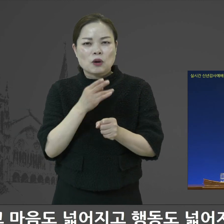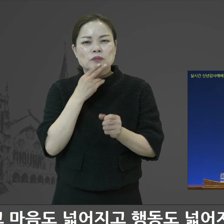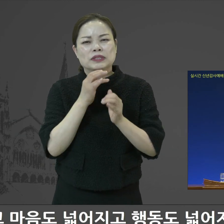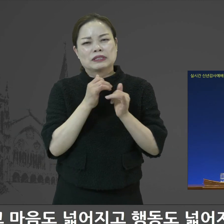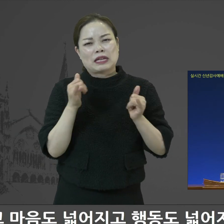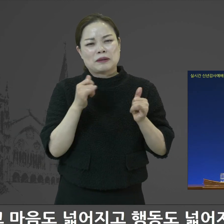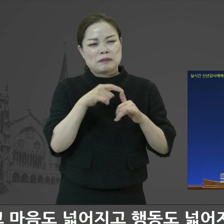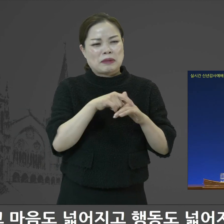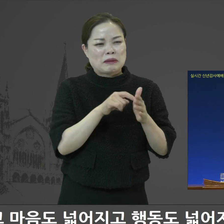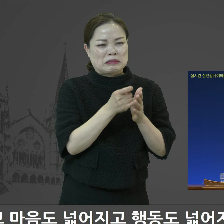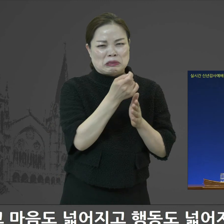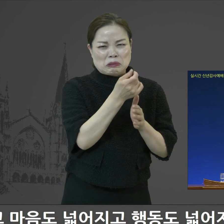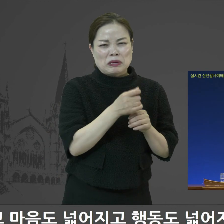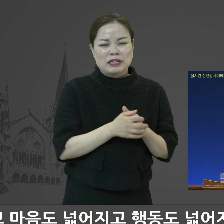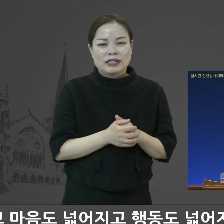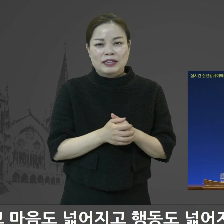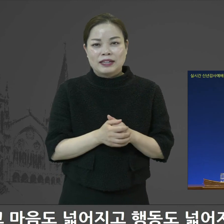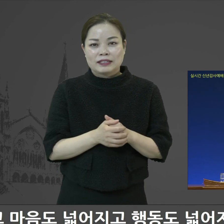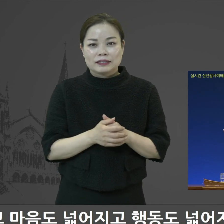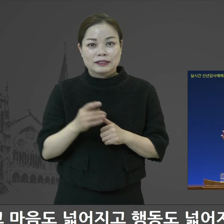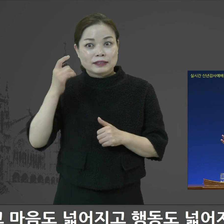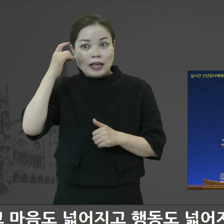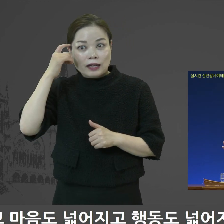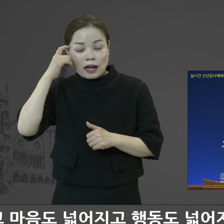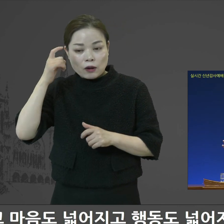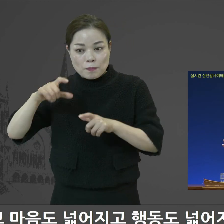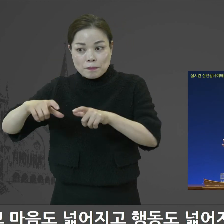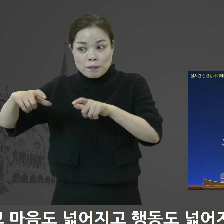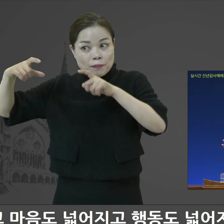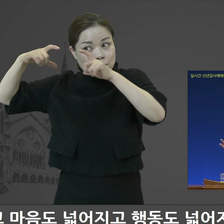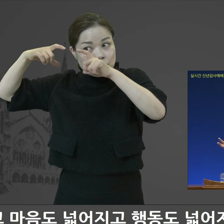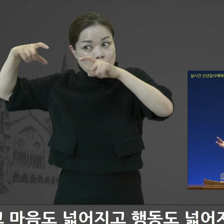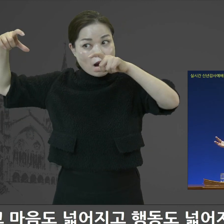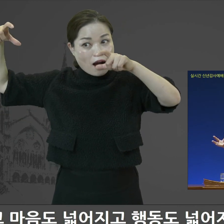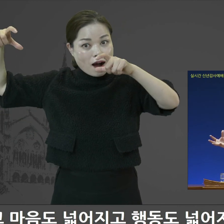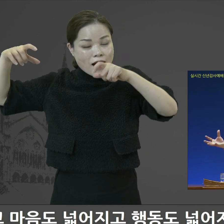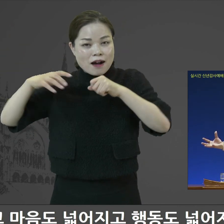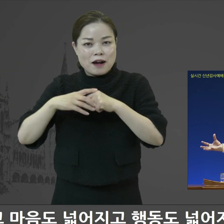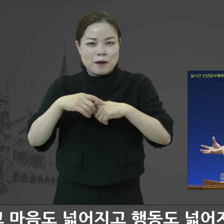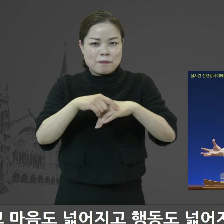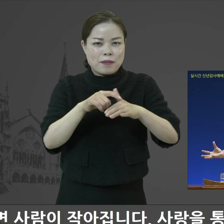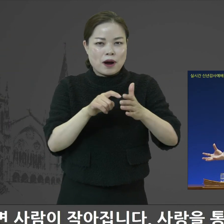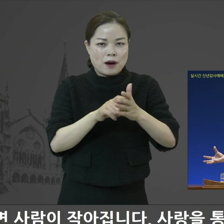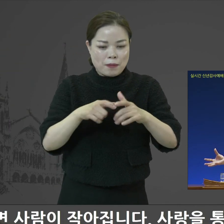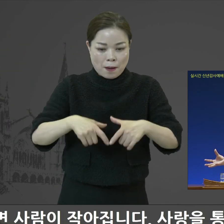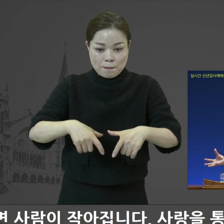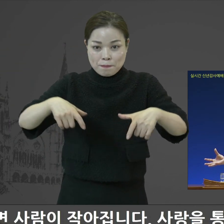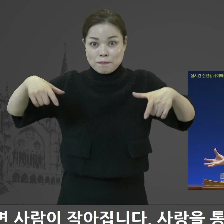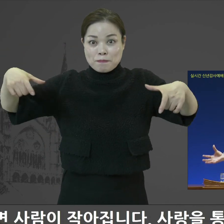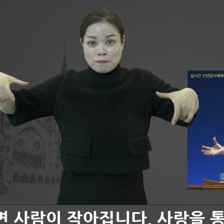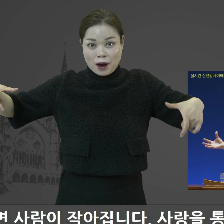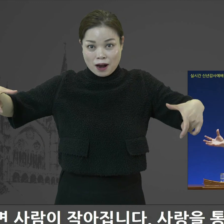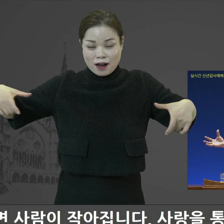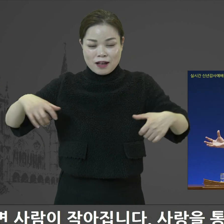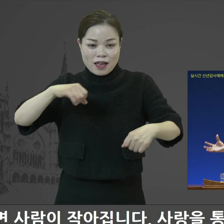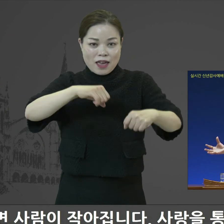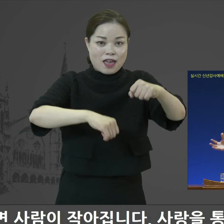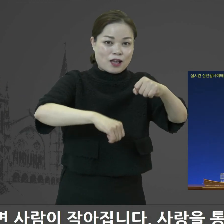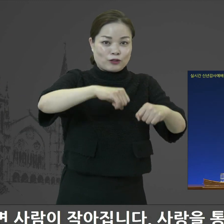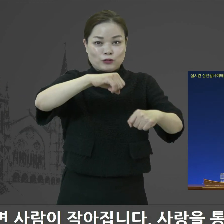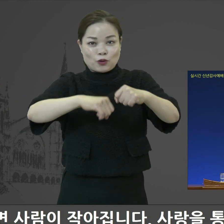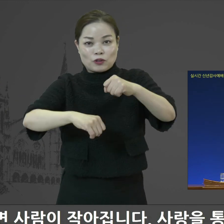그렇습니다. 여러분, 사랑을 통해서 생각의 지경을 넓히고 마음의 이 용량을 넓히고